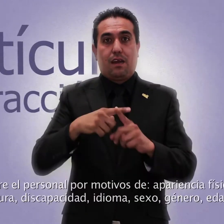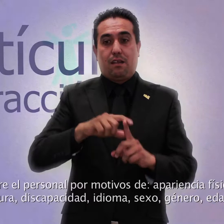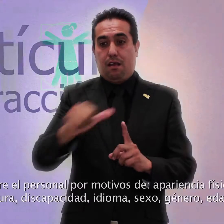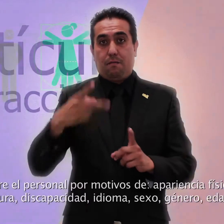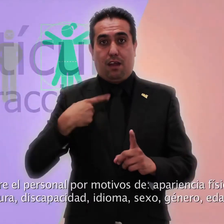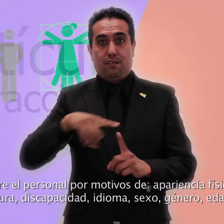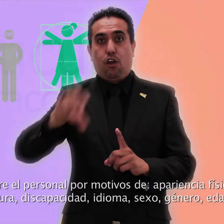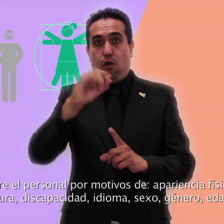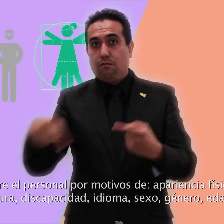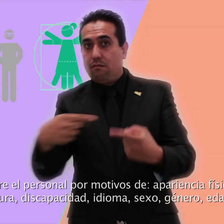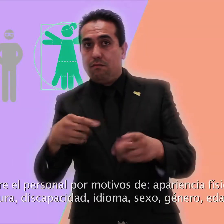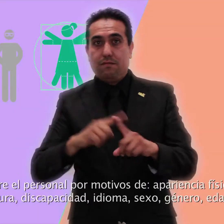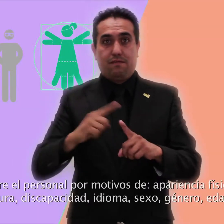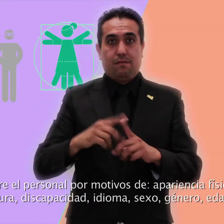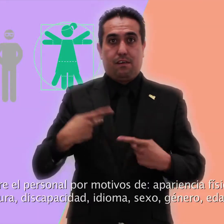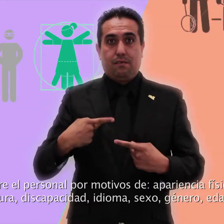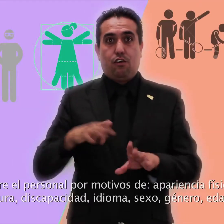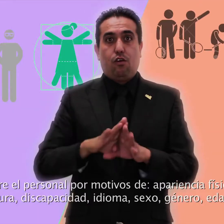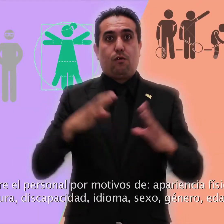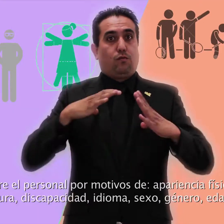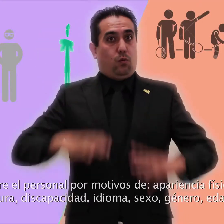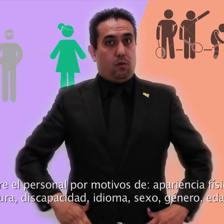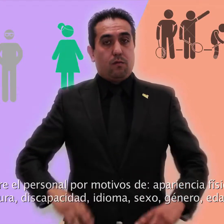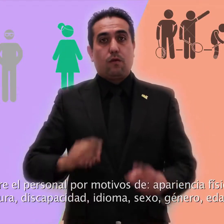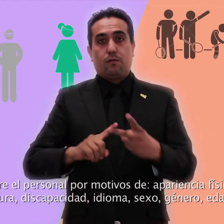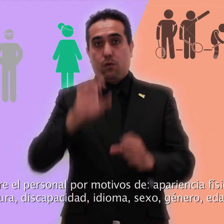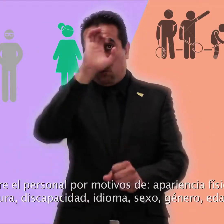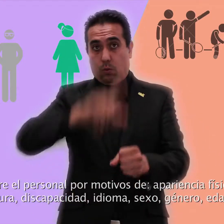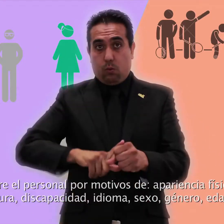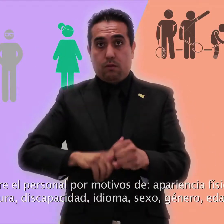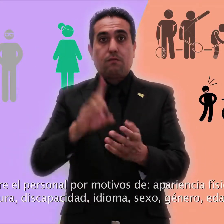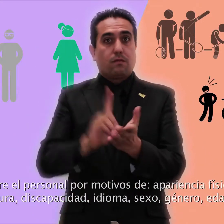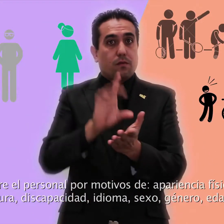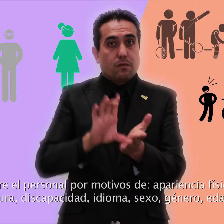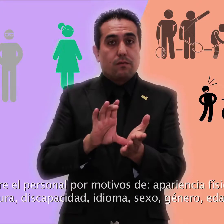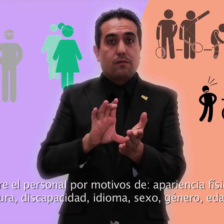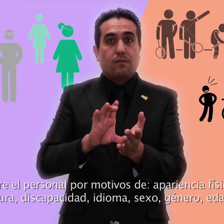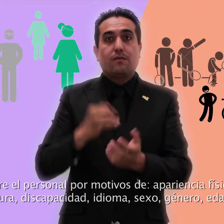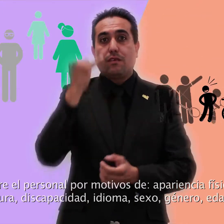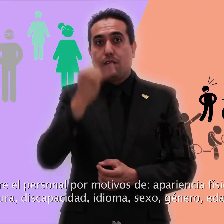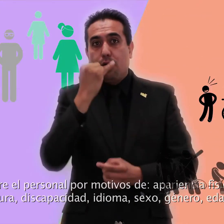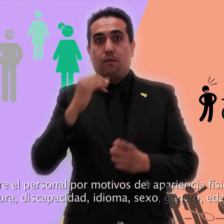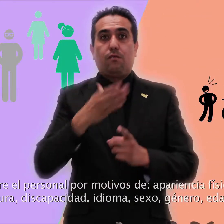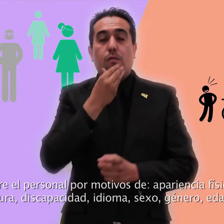el personal por motivos de apariencia física, cultura, discapacidad, idioma, sexo,